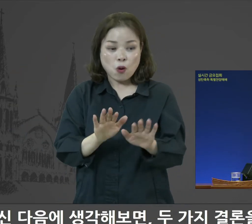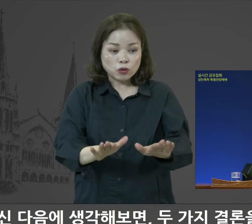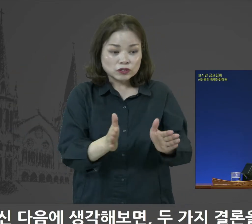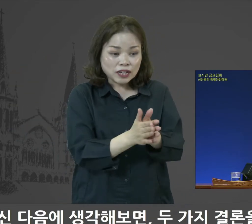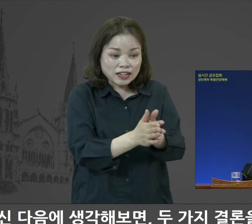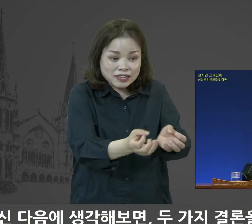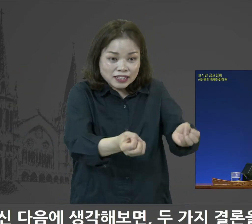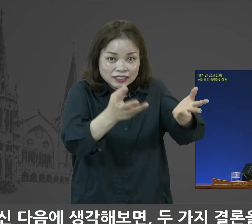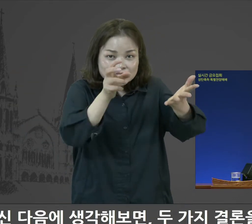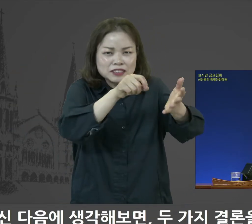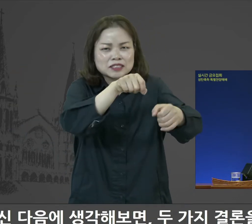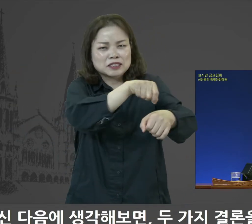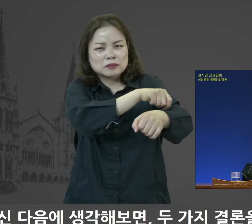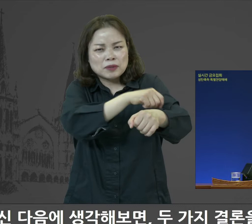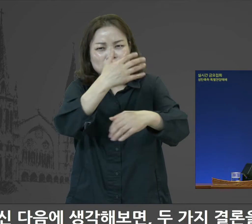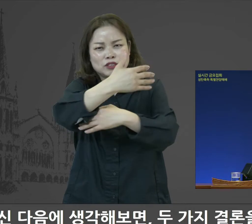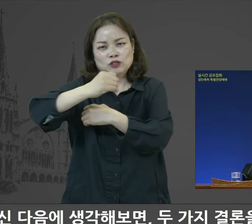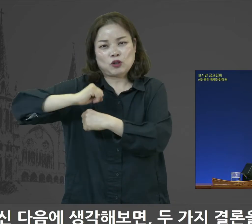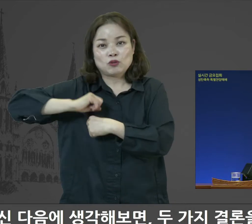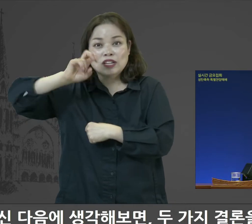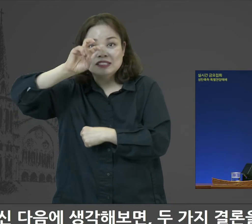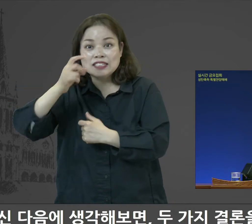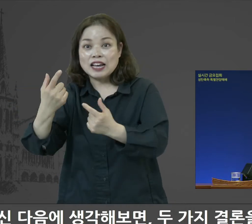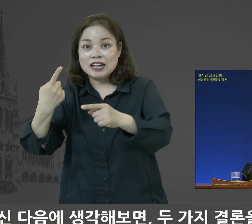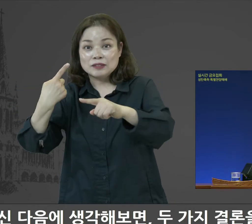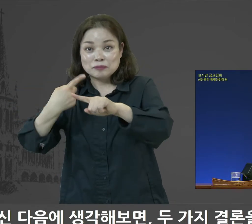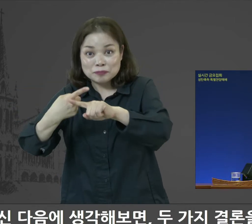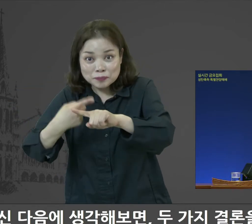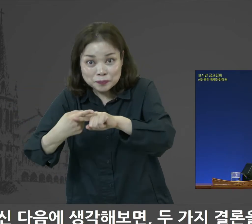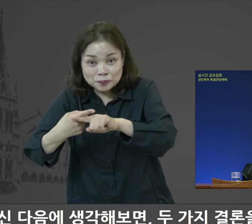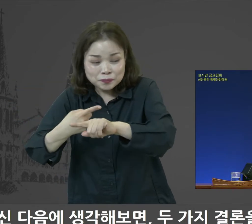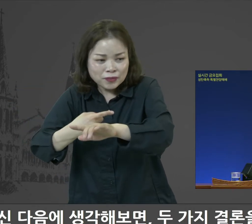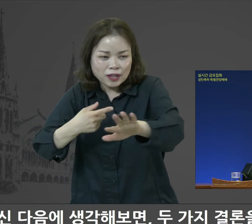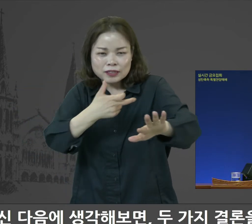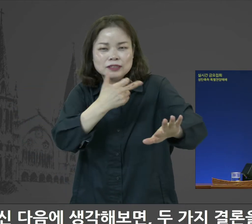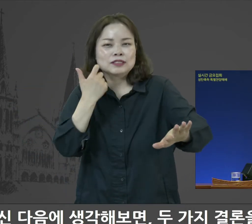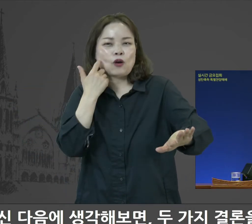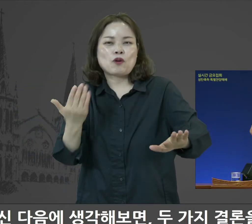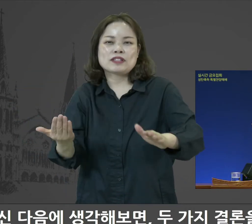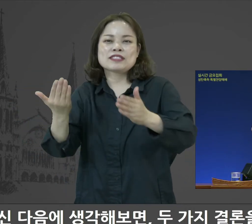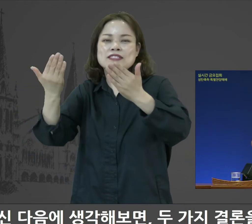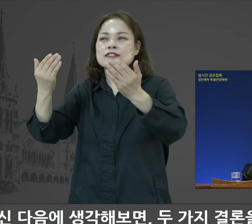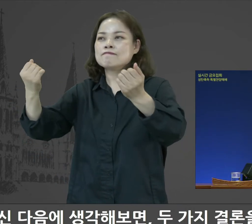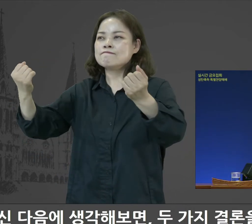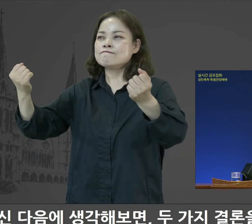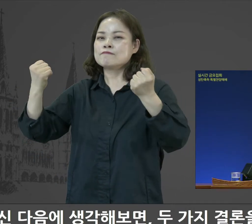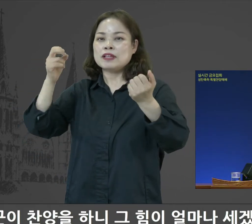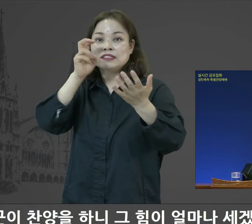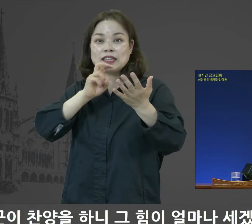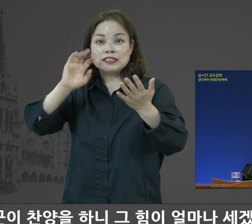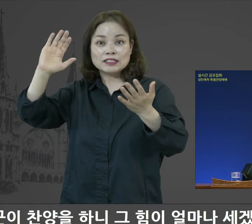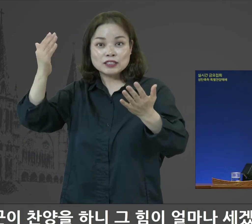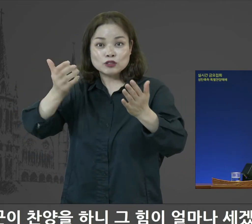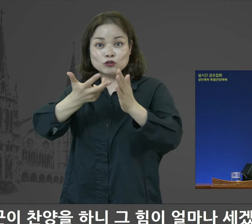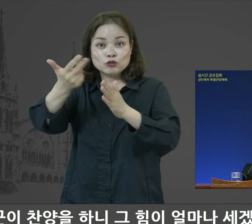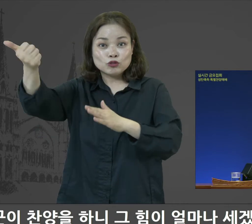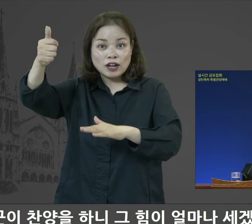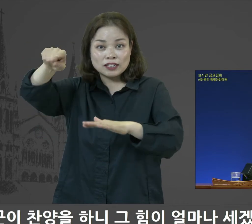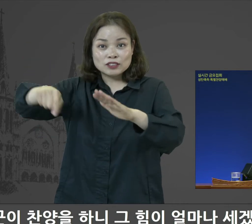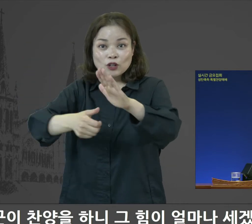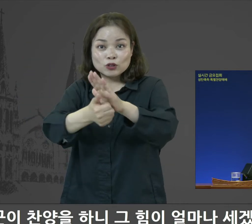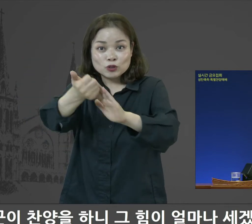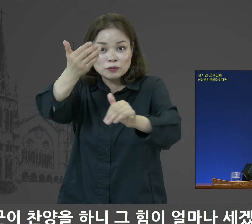찬양대, 이 특별 찬양, 이 천군의 찬양처럼 우리 하나님 앞에 큰 영광이 되고 아주 힘센 찬양이 되기를 주 안에서